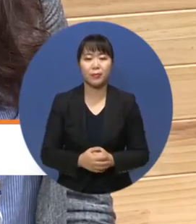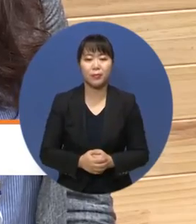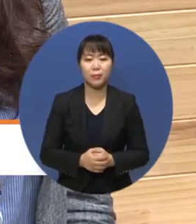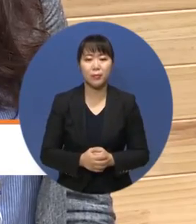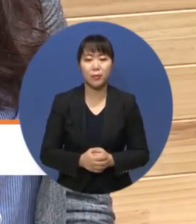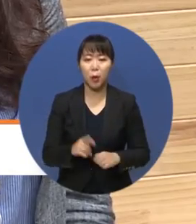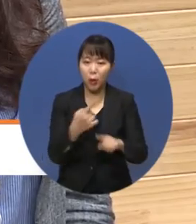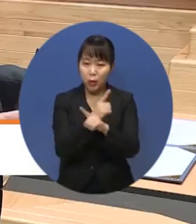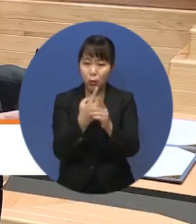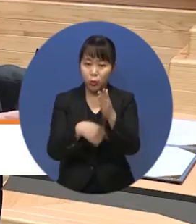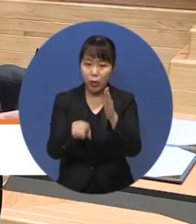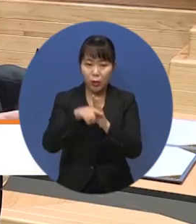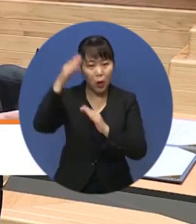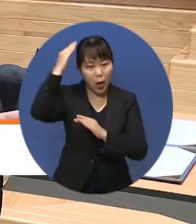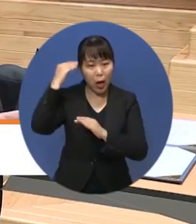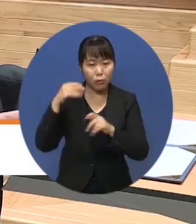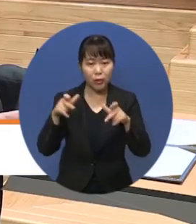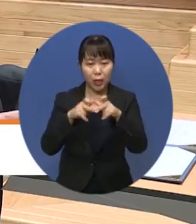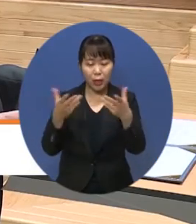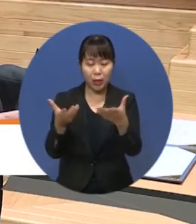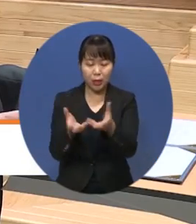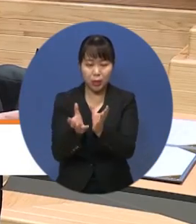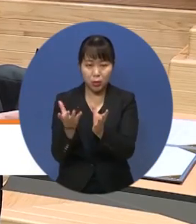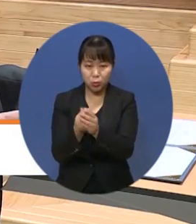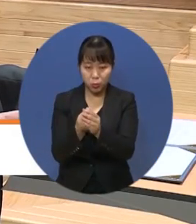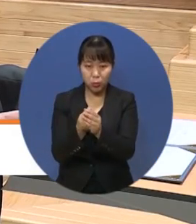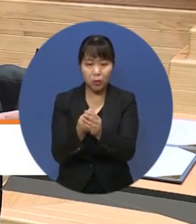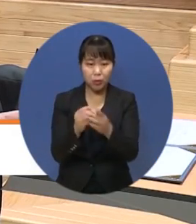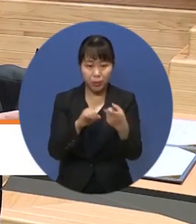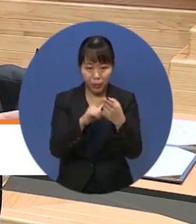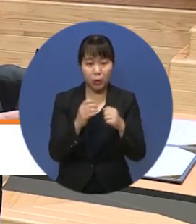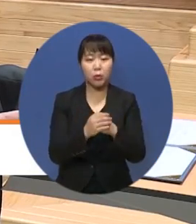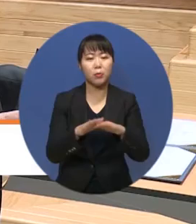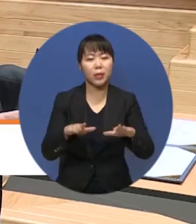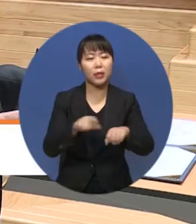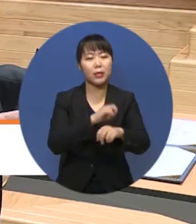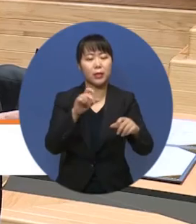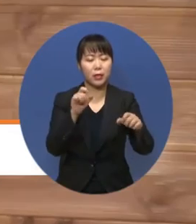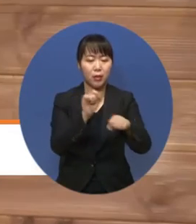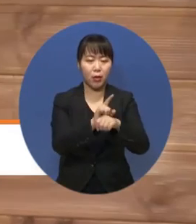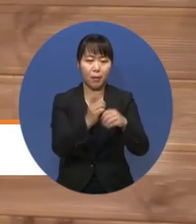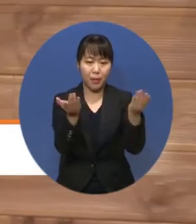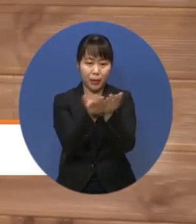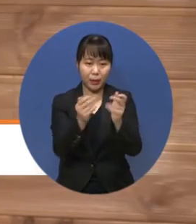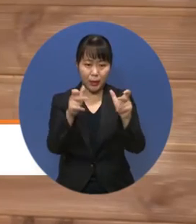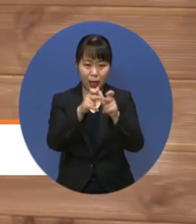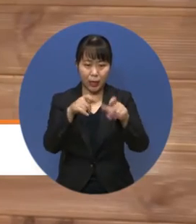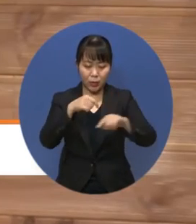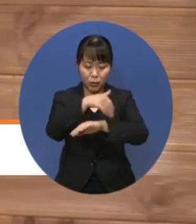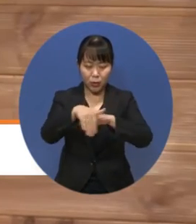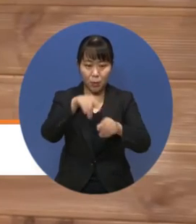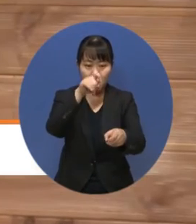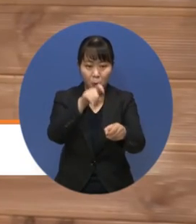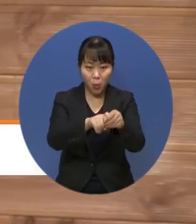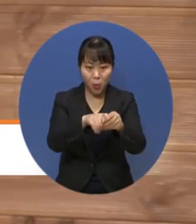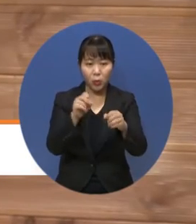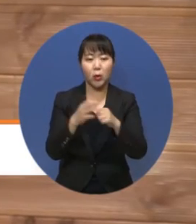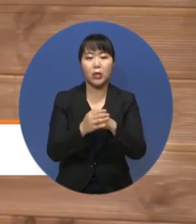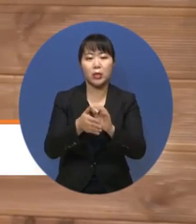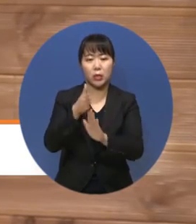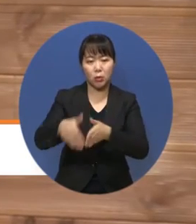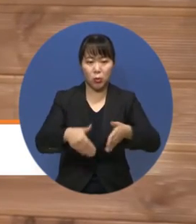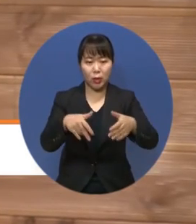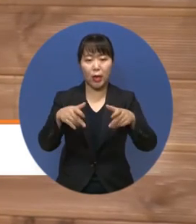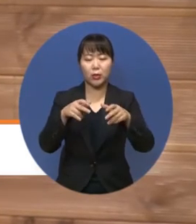이를 개선하기 위해 한국 짱 총은 지역의 특성에 맞는 장애인 정책 목표 과제 마련과 시 도간 장애인